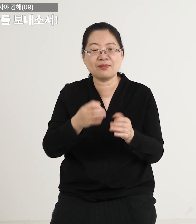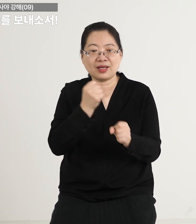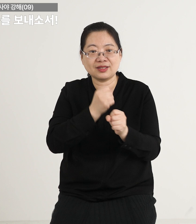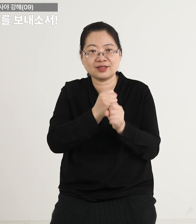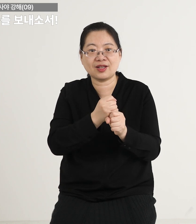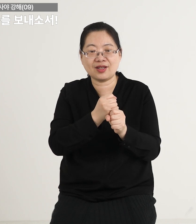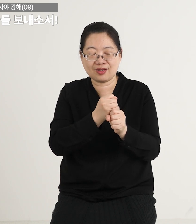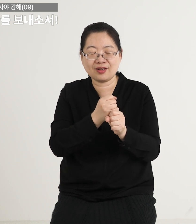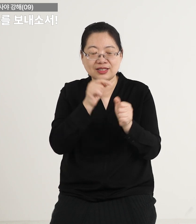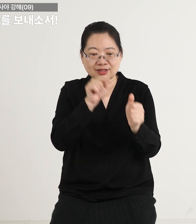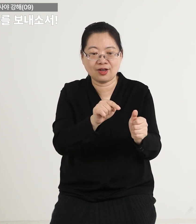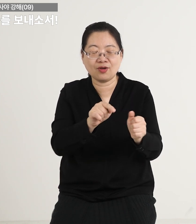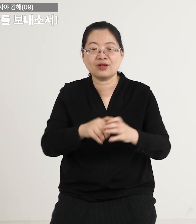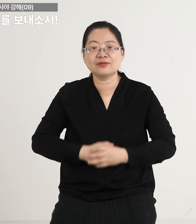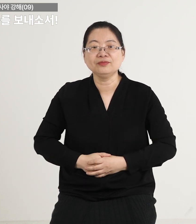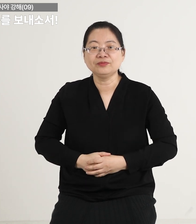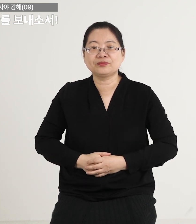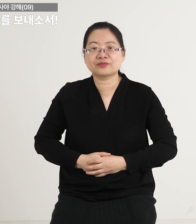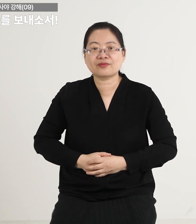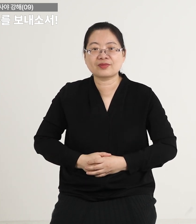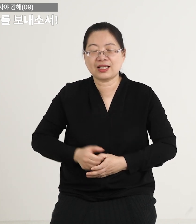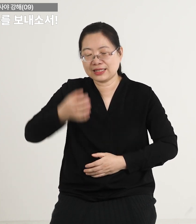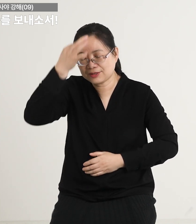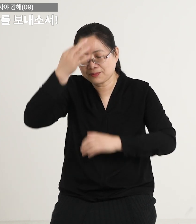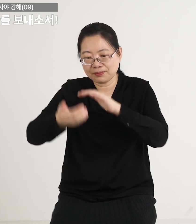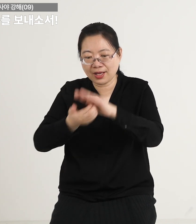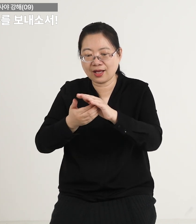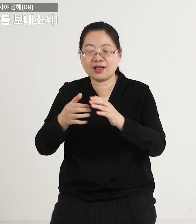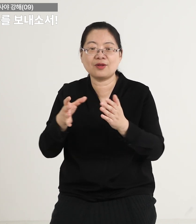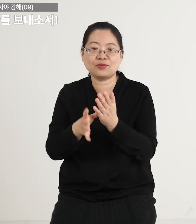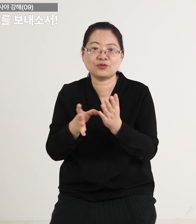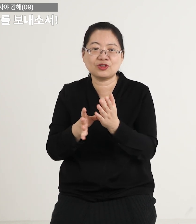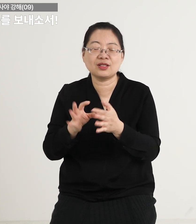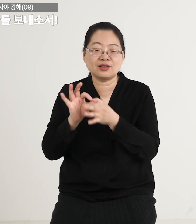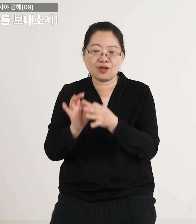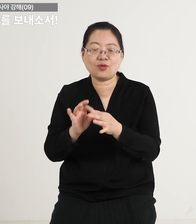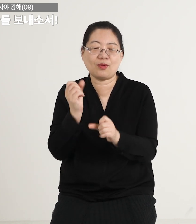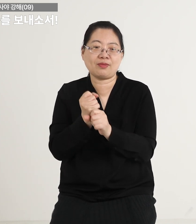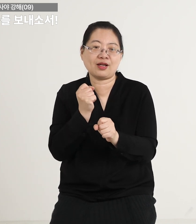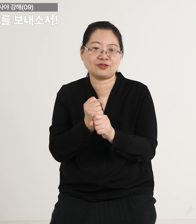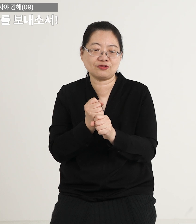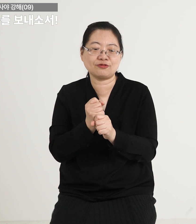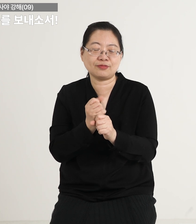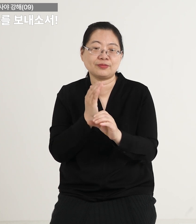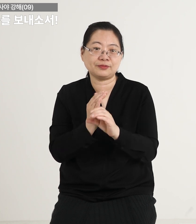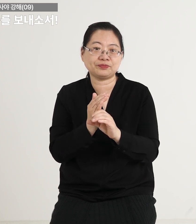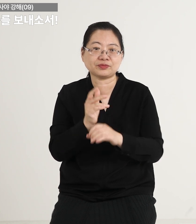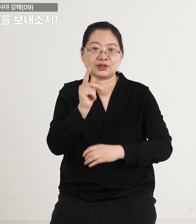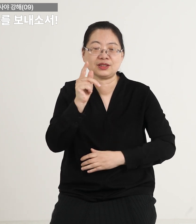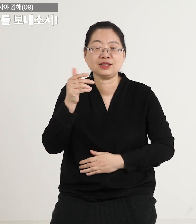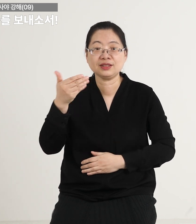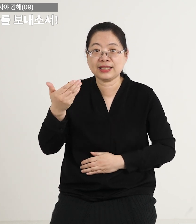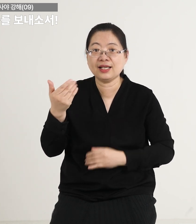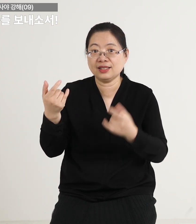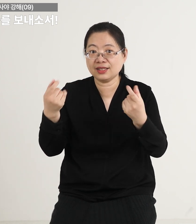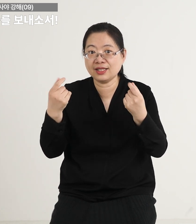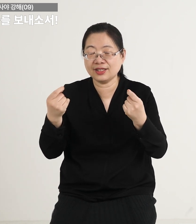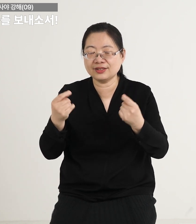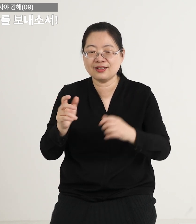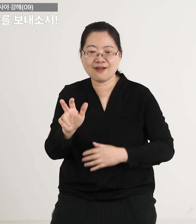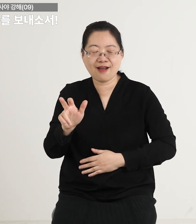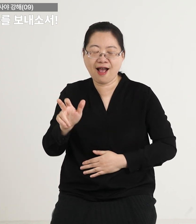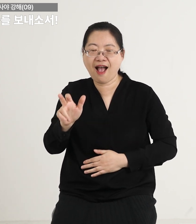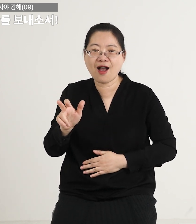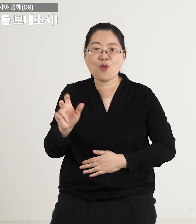하여, 그러니까 첨단 무기들을 계속 개발해 내는 겁니다. 뭐 K9이라든지 이런